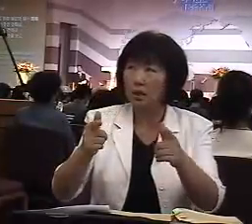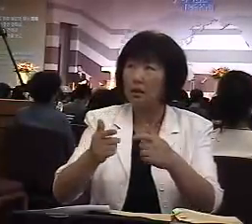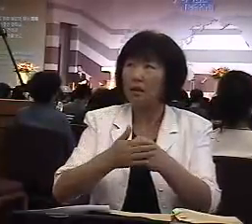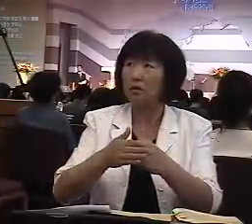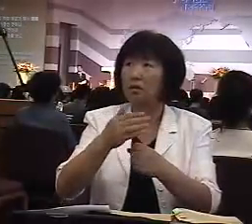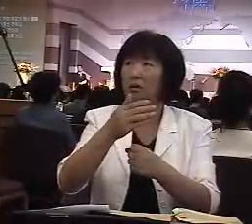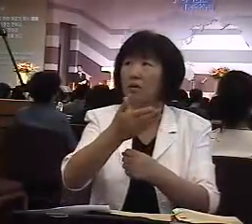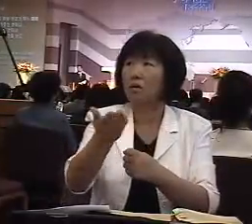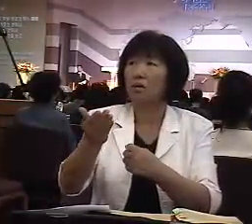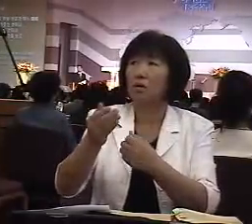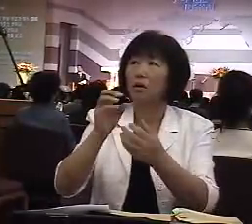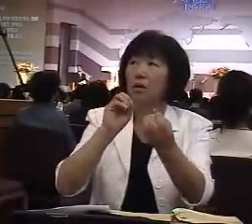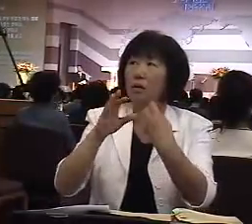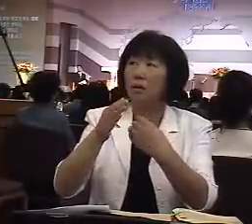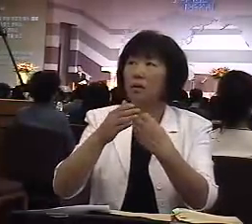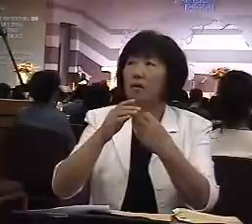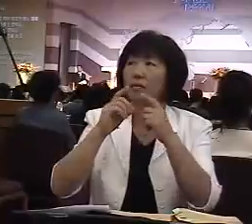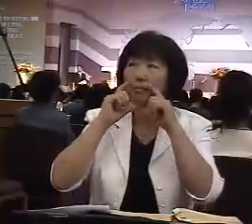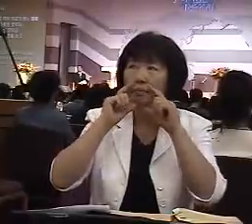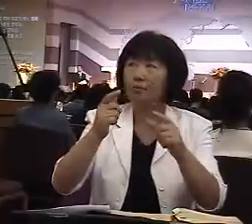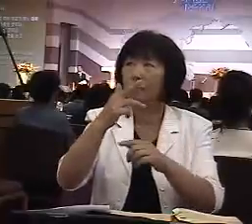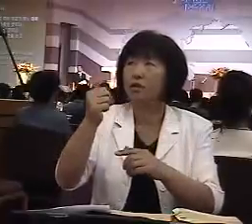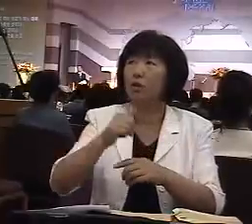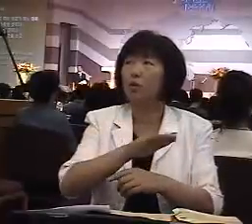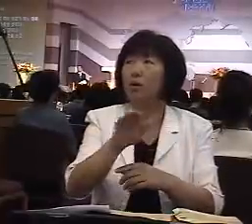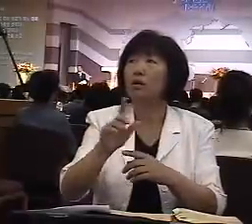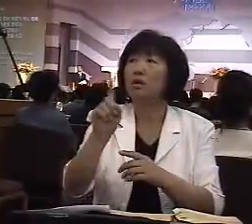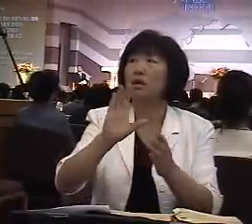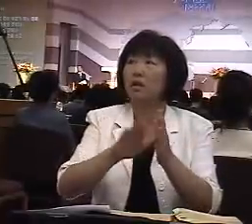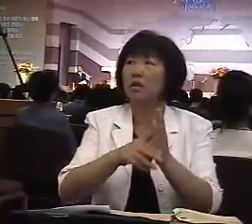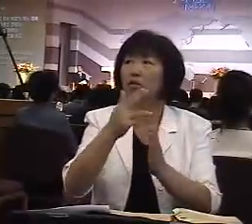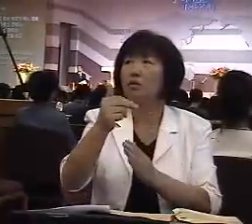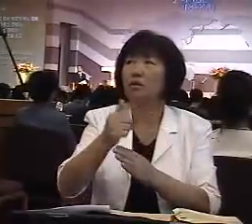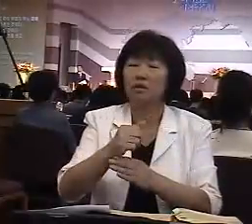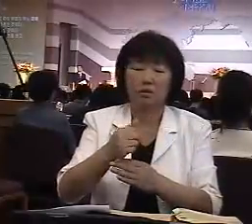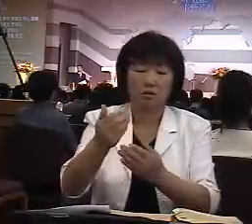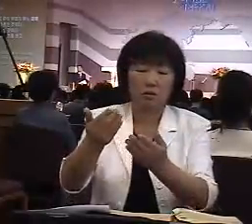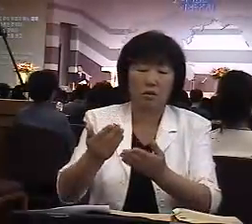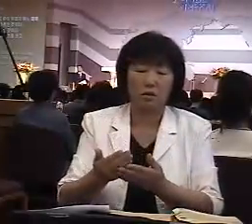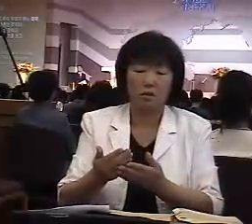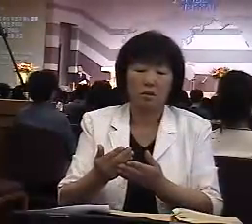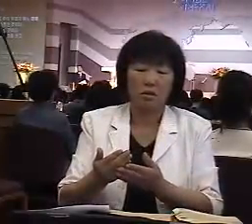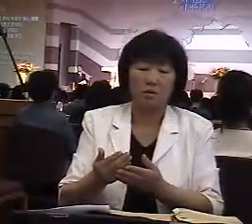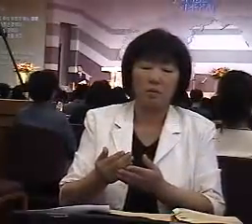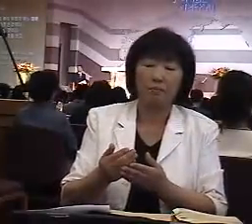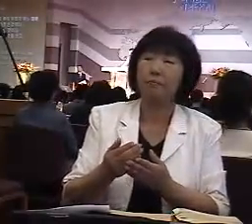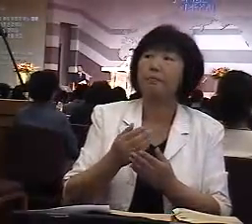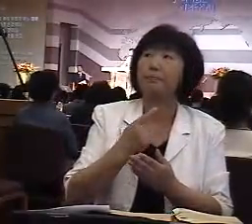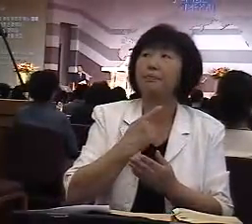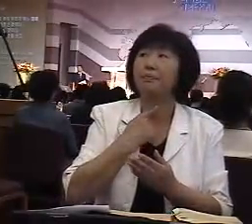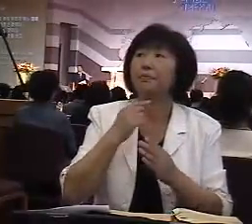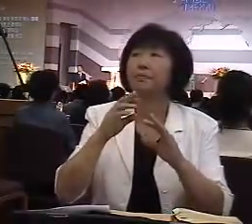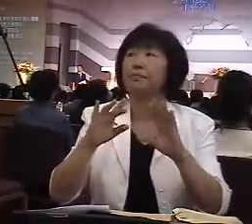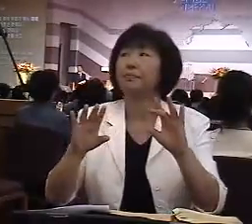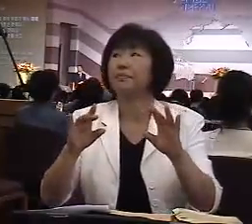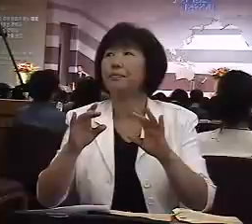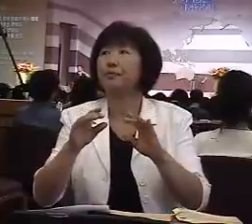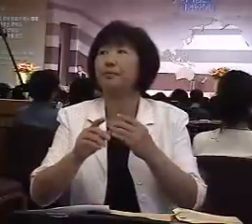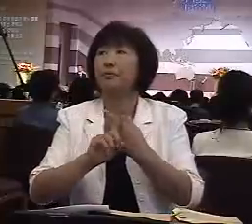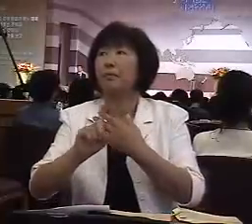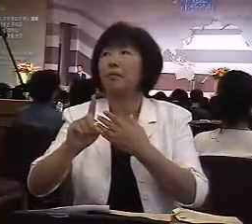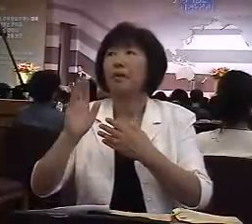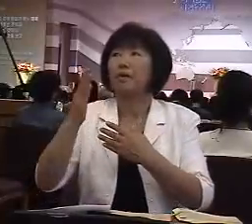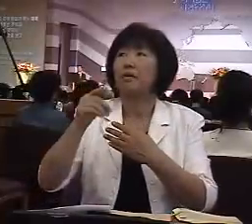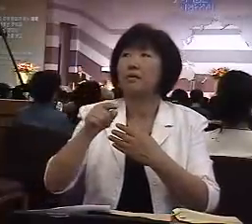하시니 저희도 대답하여 가되 주여 우리가 어느 때에 주의 친 것이나 몸바를 친 것이나 나그네